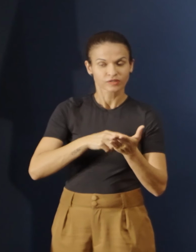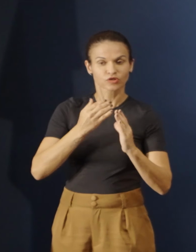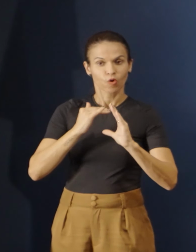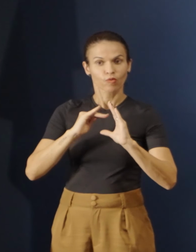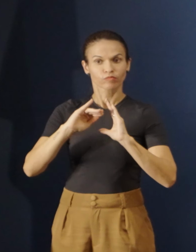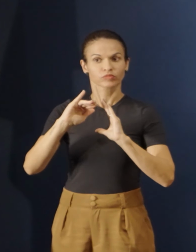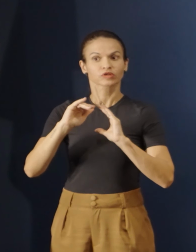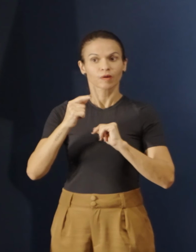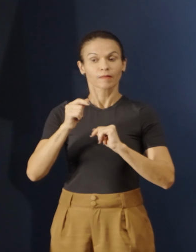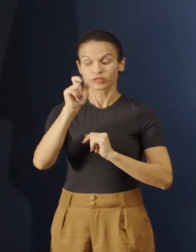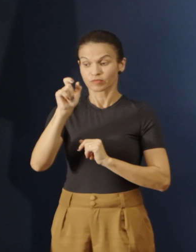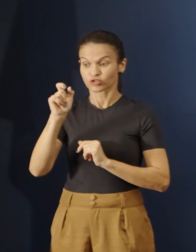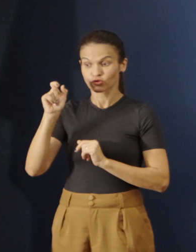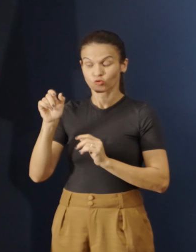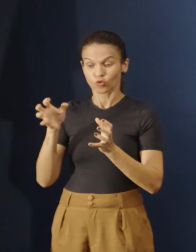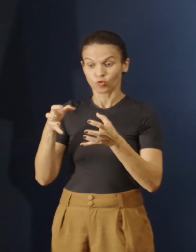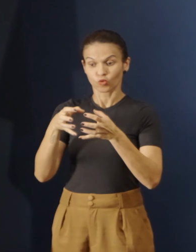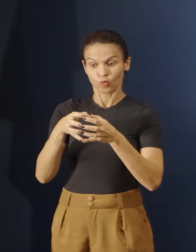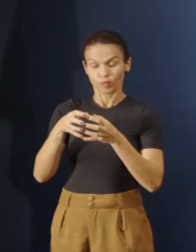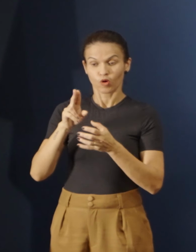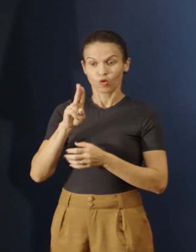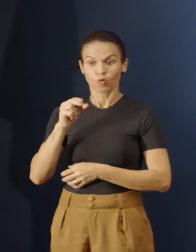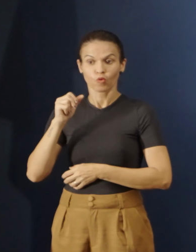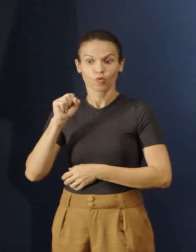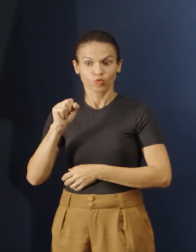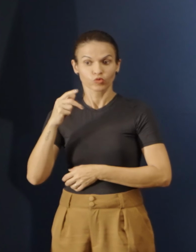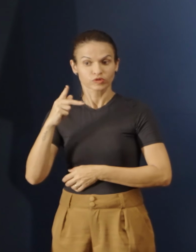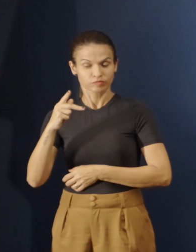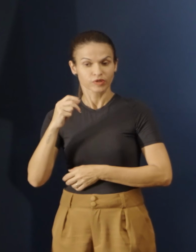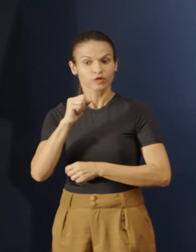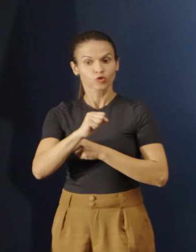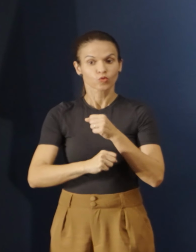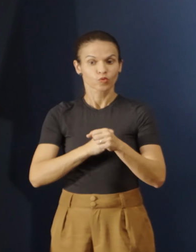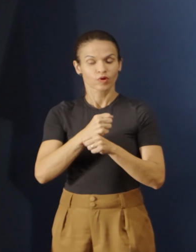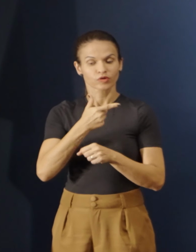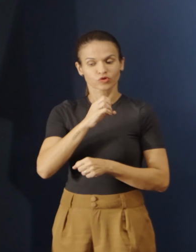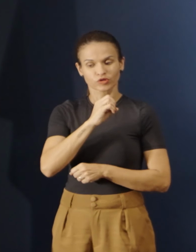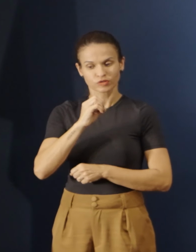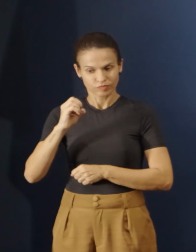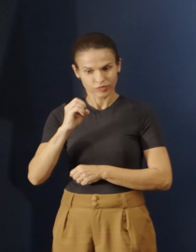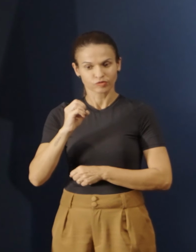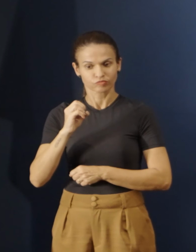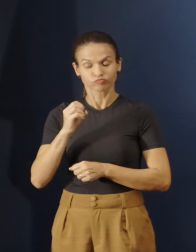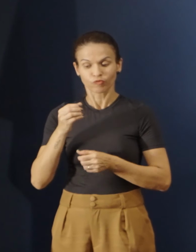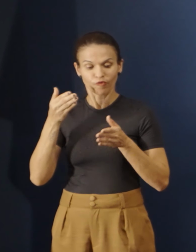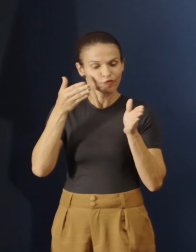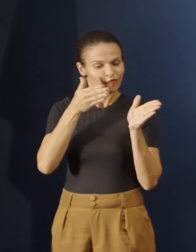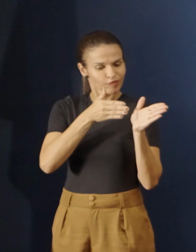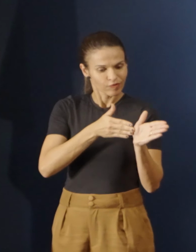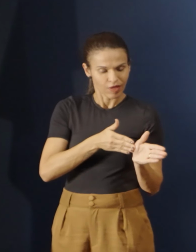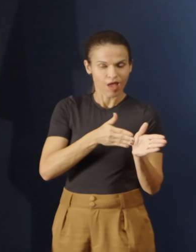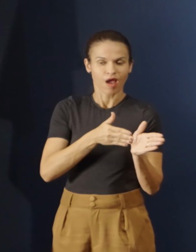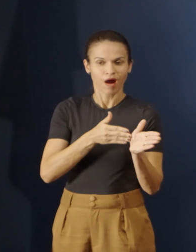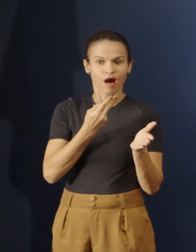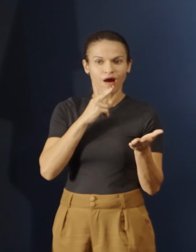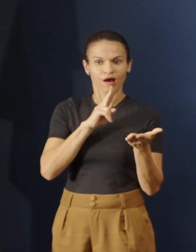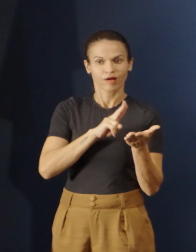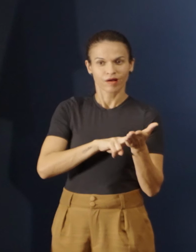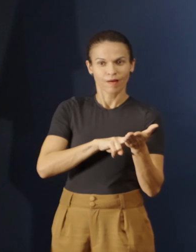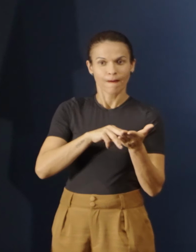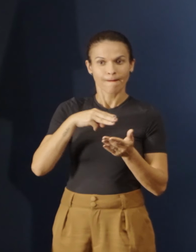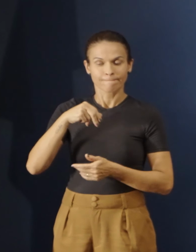correspondência, que foi o que o pessoal da USP no ano 2000 seguiu para começar a correspondência do Mário de Andrade. Então a gente costuma